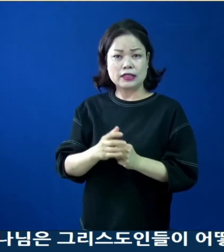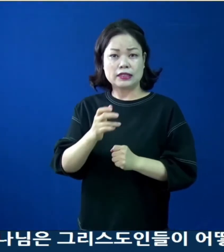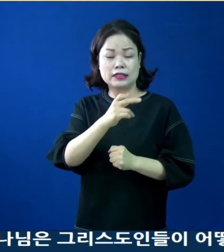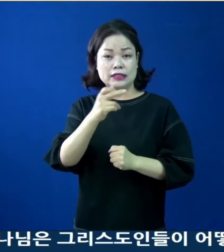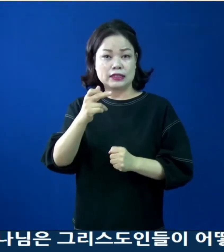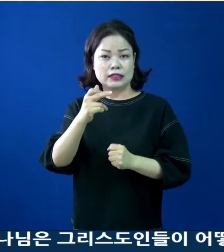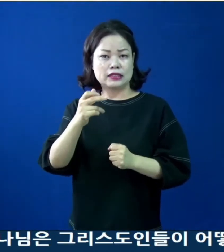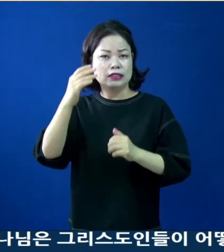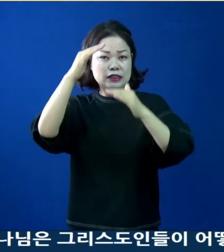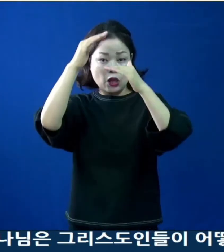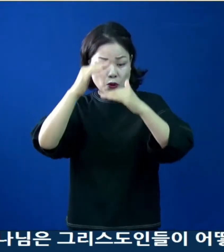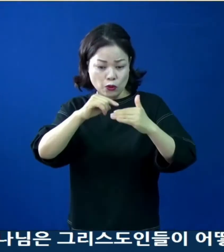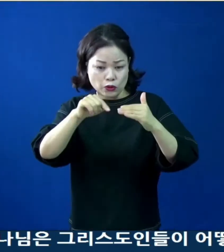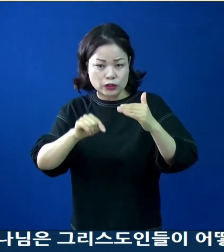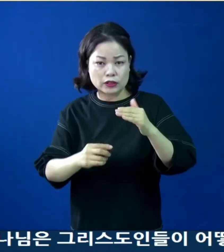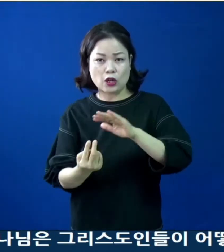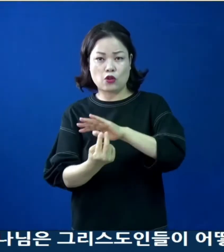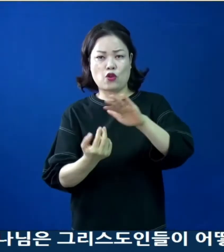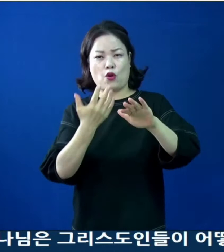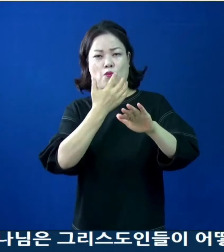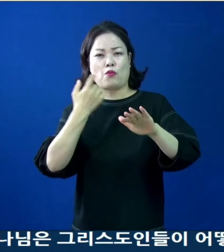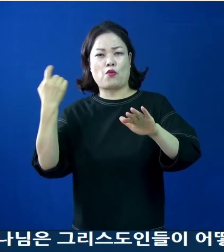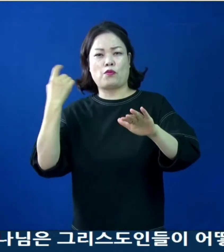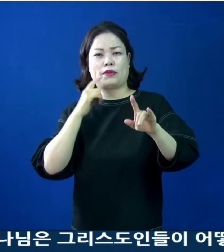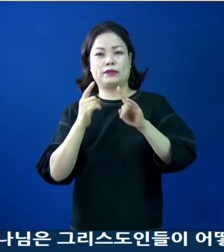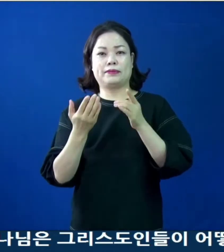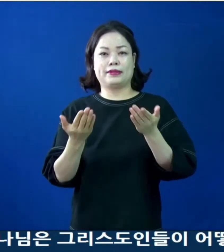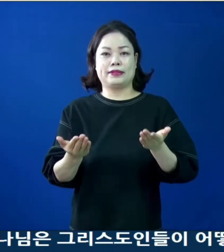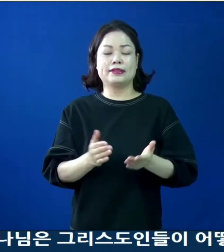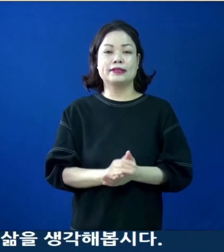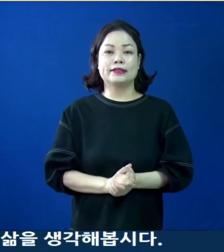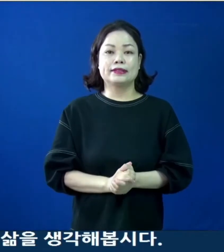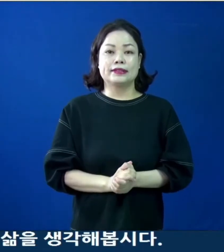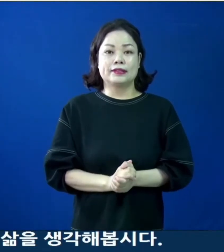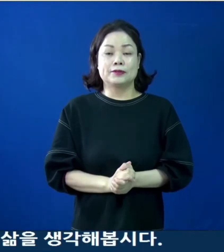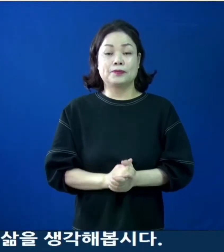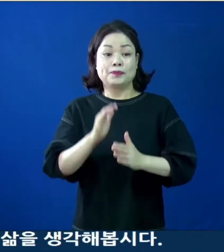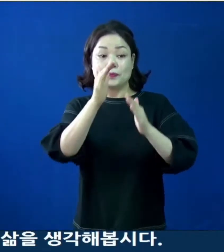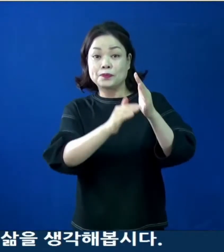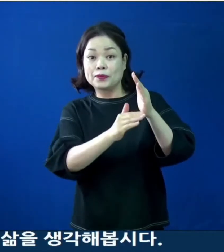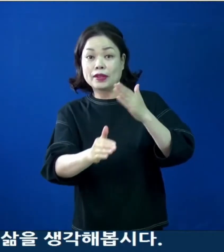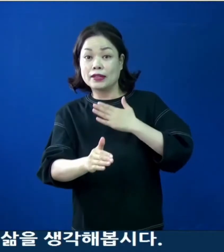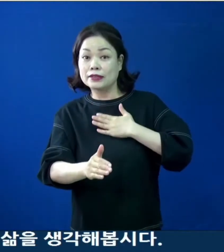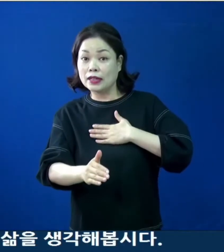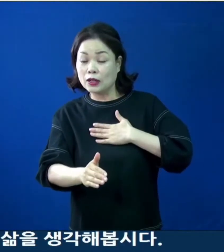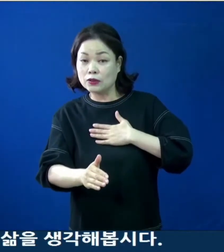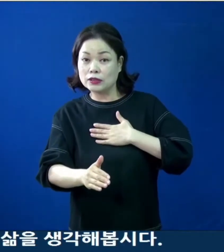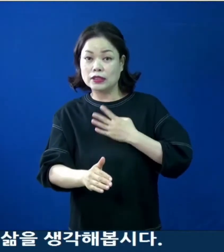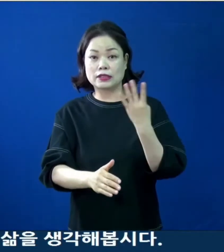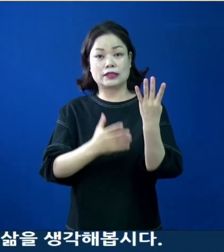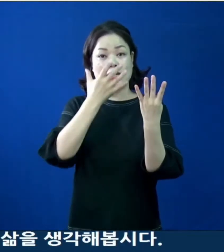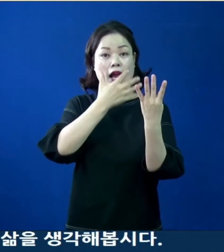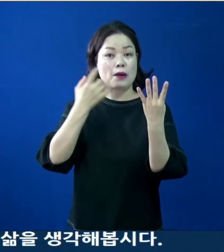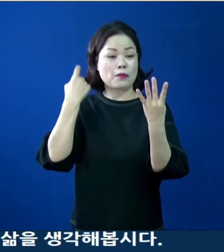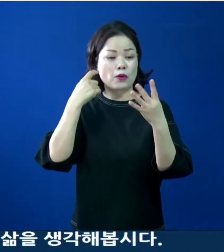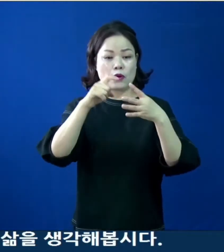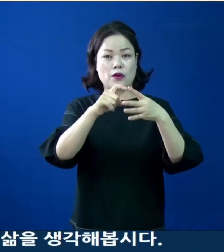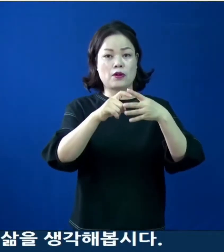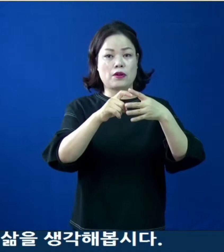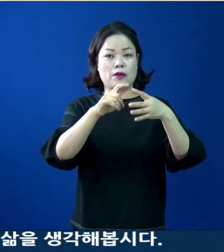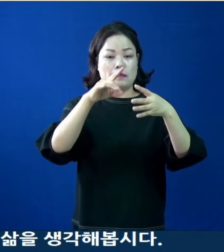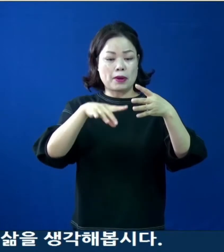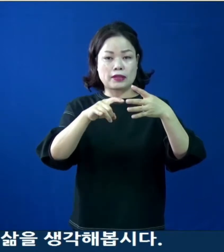그림 속에서 오늘 요한복음의 말씀을 살펴보면 좋겠습니다. 성도님들이 잘 알고 계시는 사복음서는 마태, 마가,